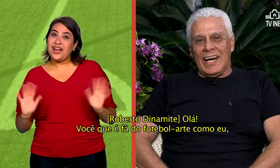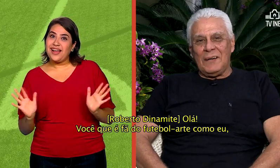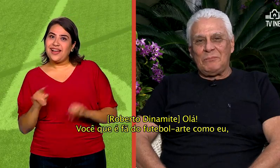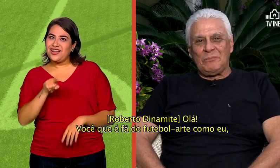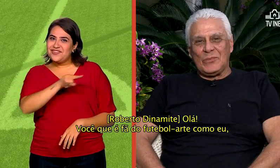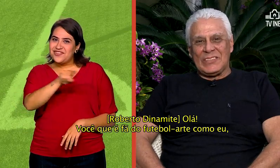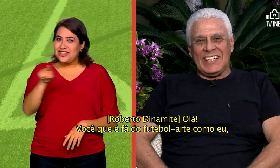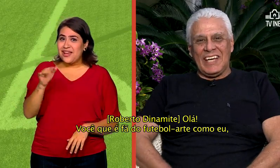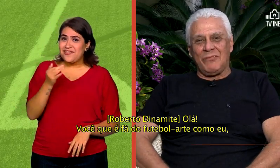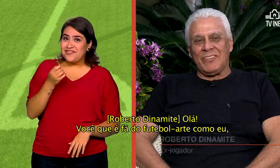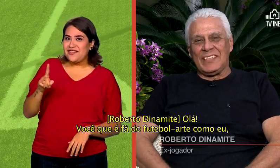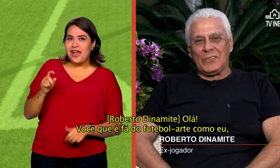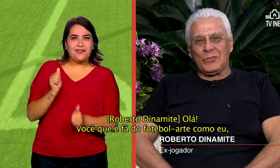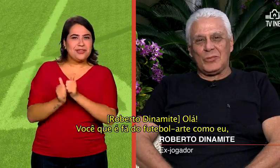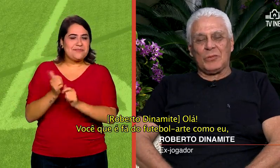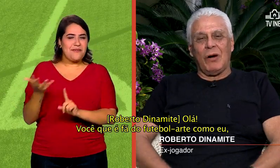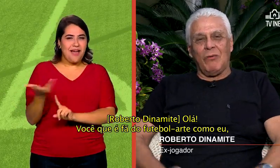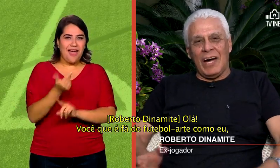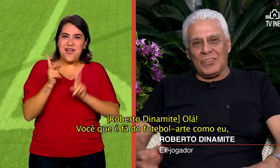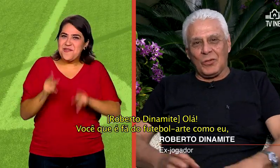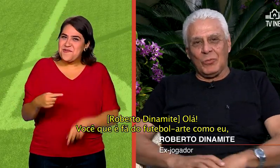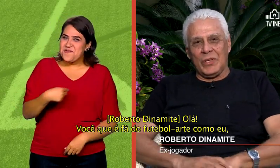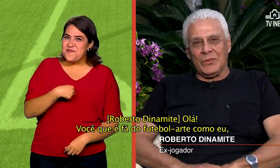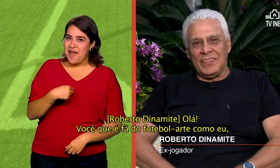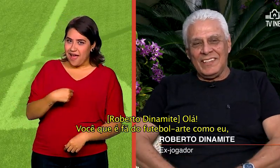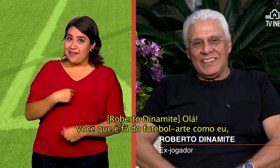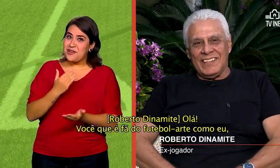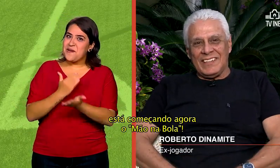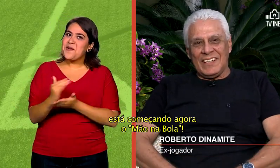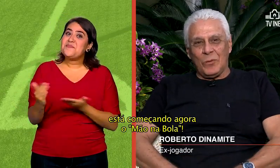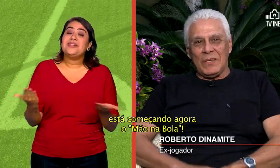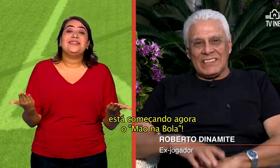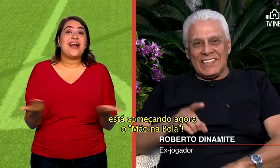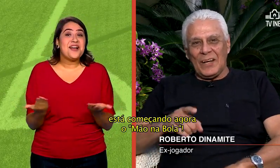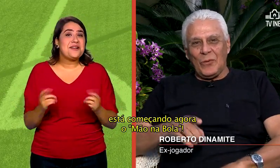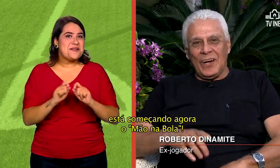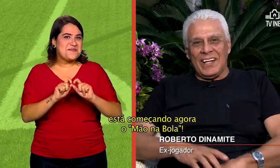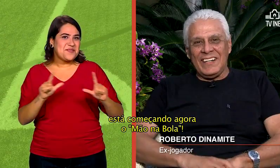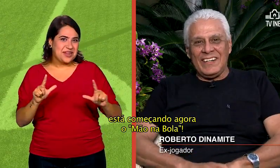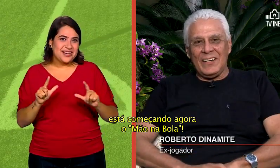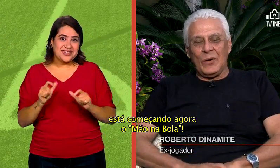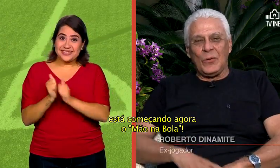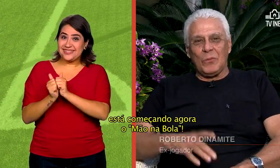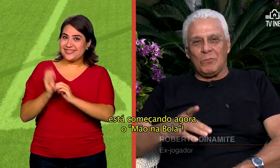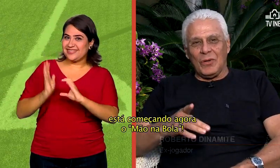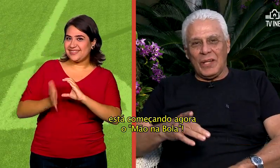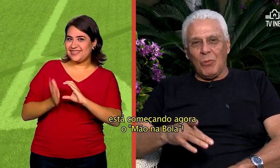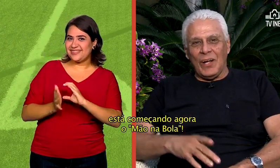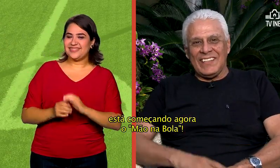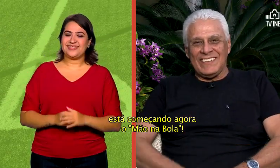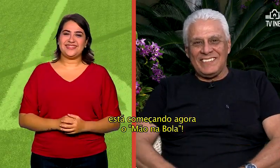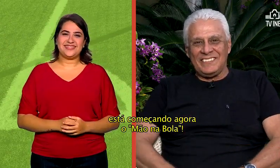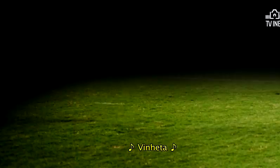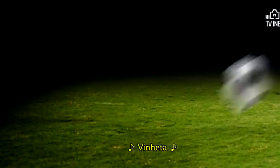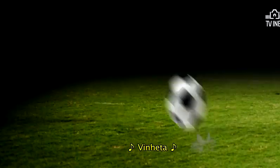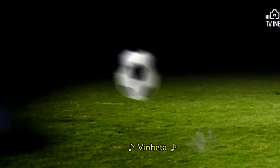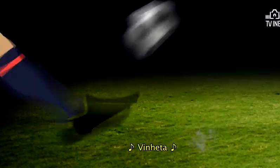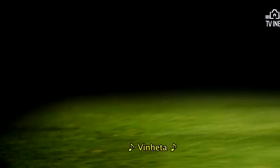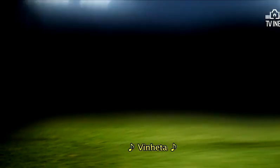Olá, você que é fã do futebol arte como eu, tá começando agora o Mão na Bola.